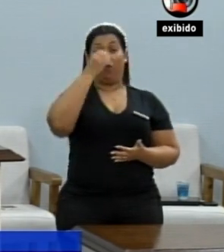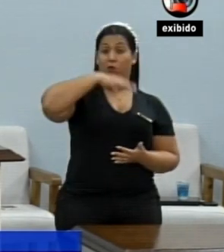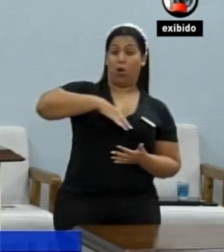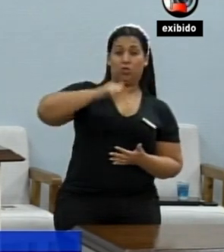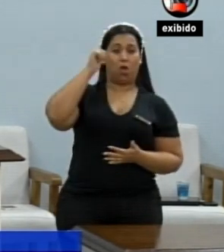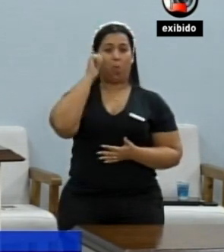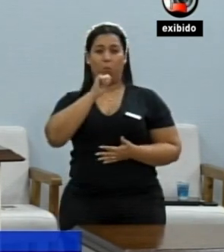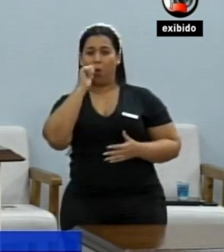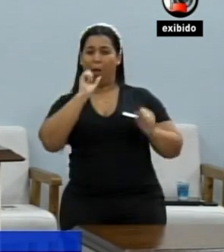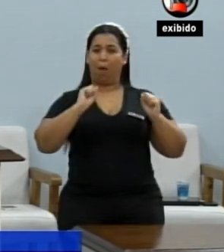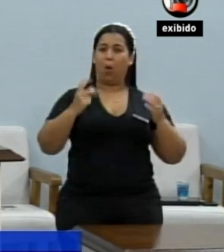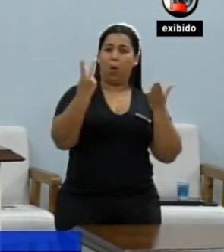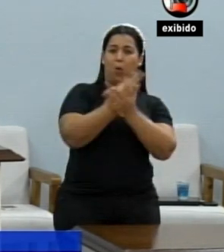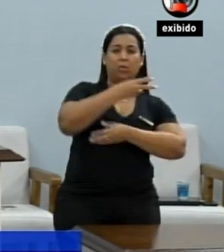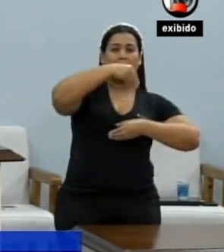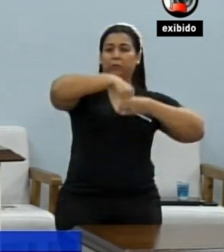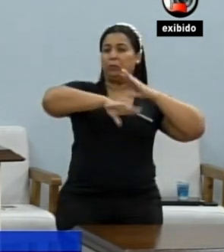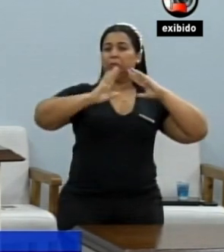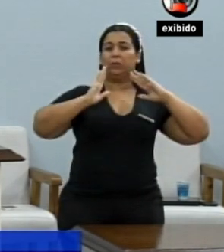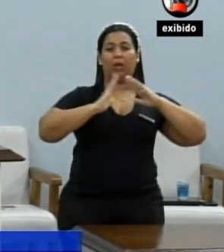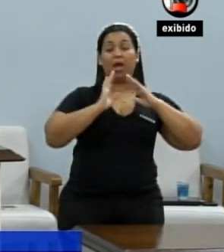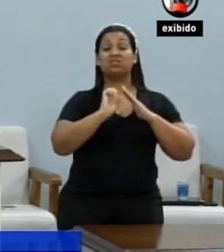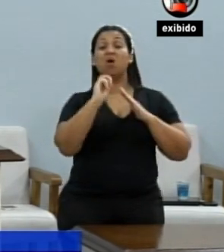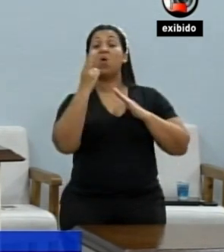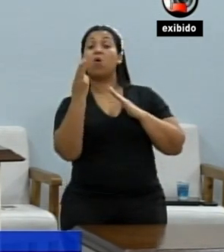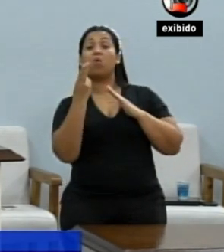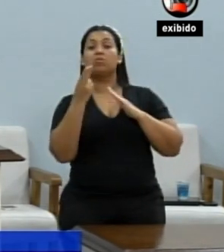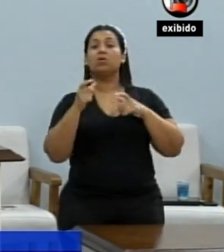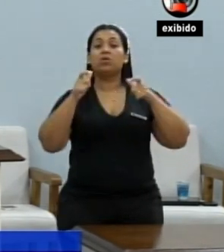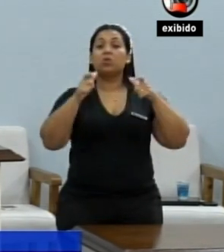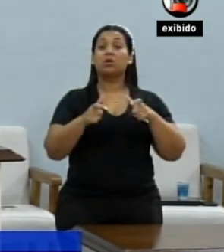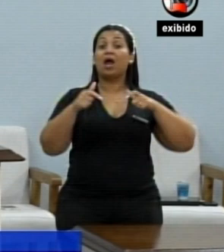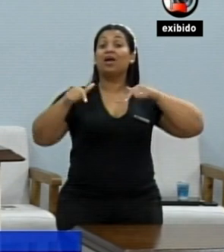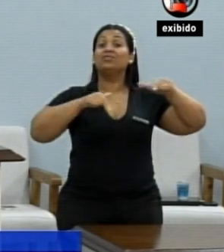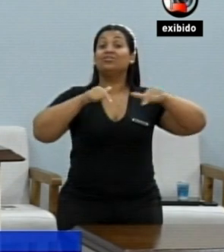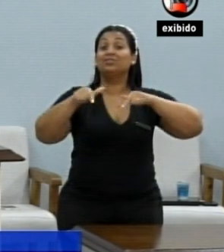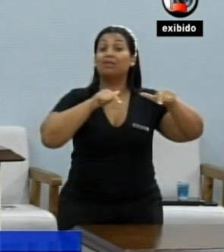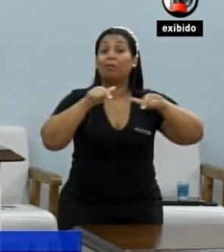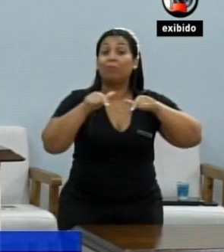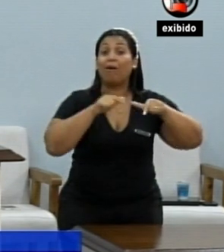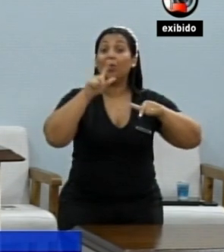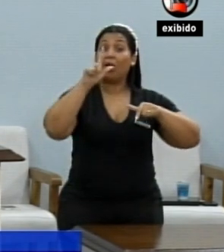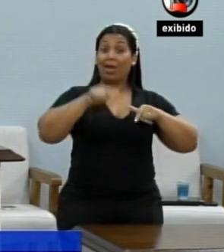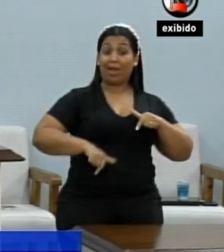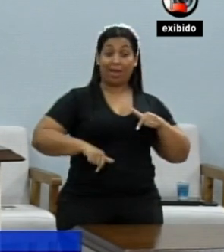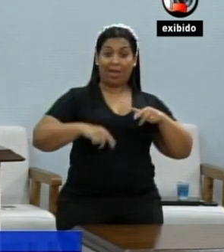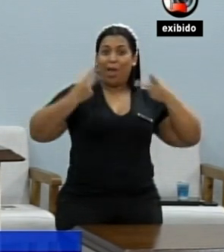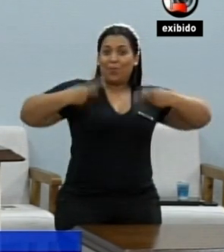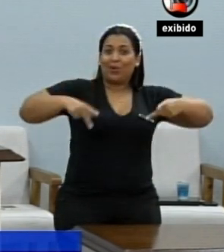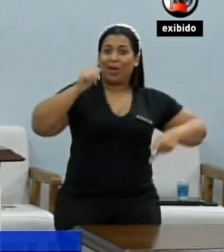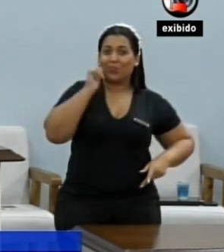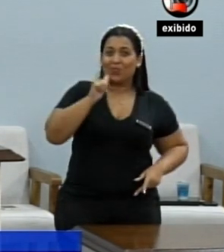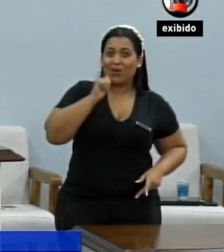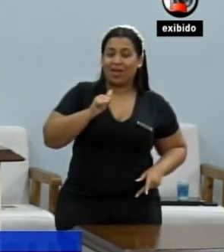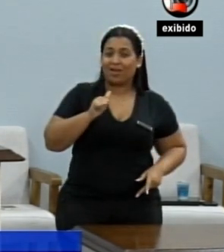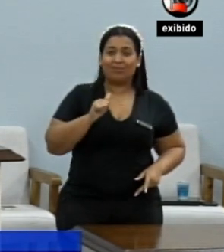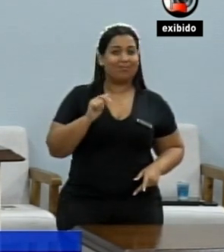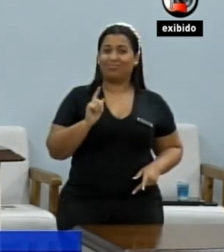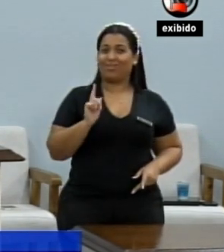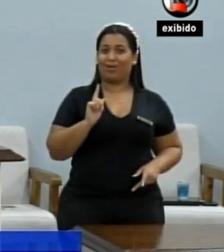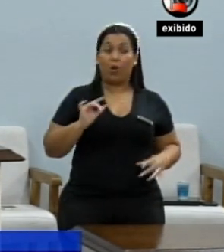por acontecer dentro das suas casas ou nos espaços de trabalho, está relacionado à intimidade.